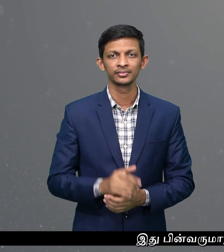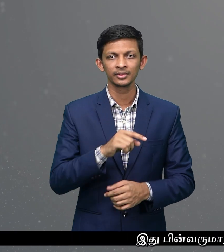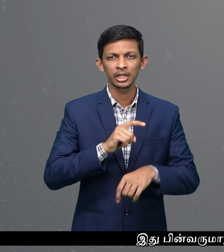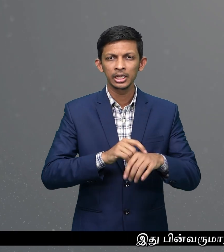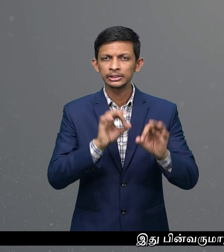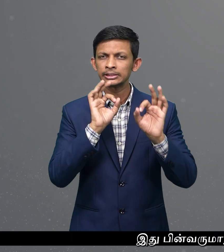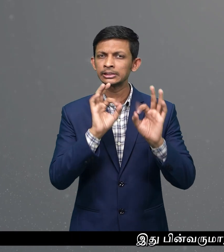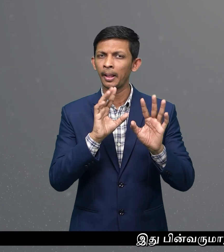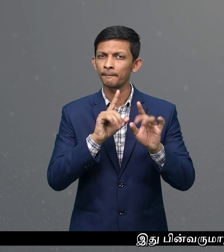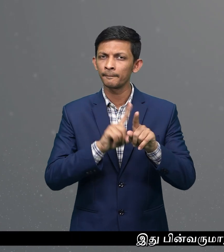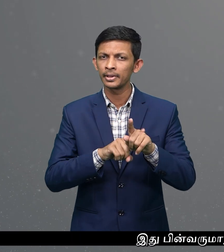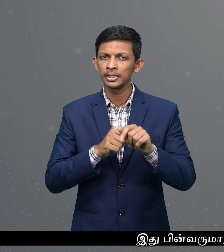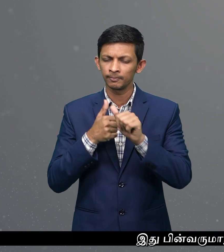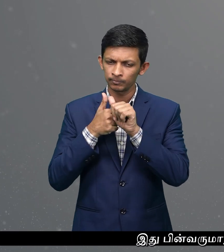இது பின்வருமாறு தயாரிக்கப்படுகிறது.